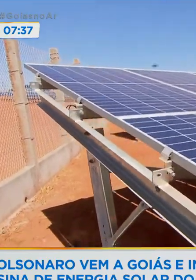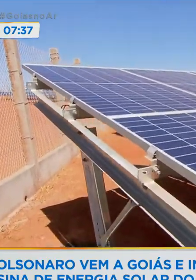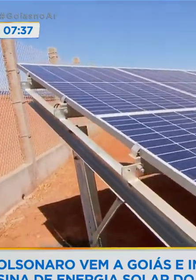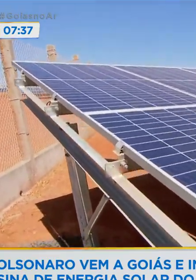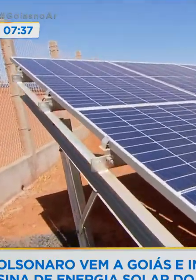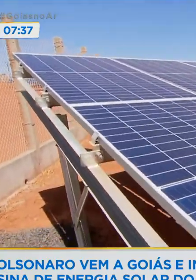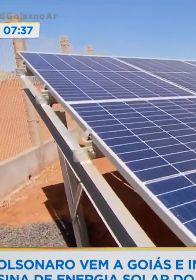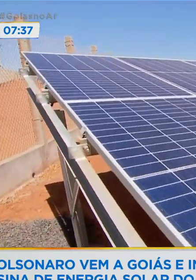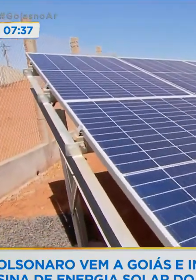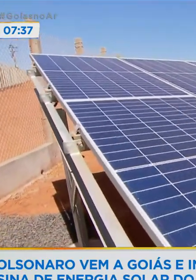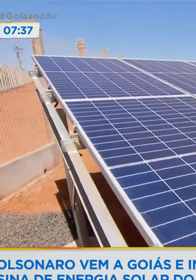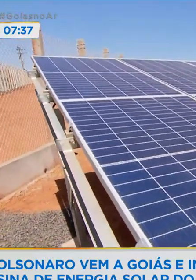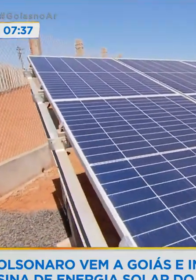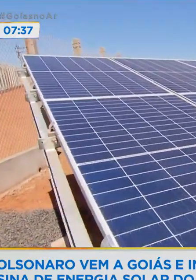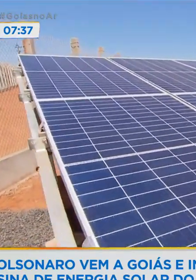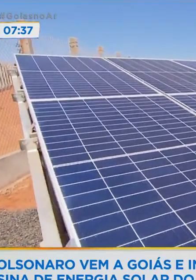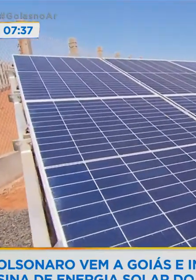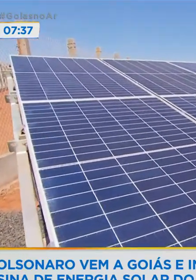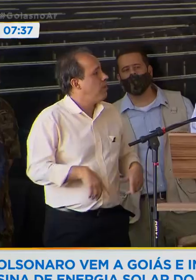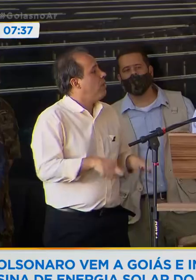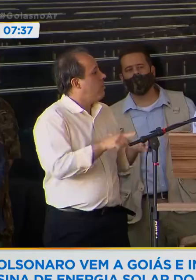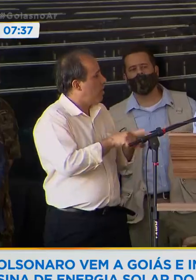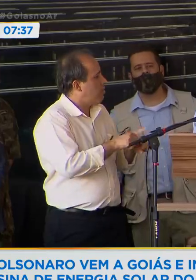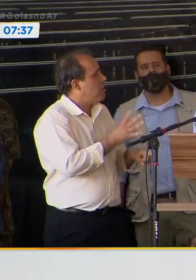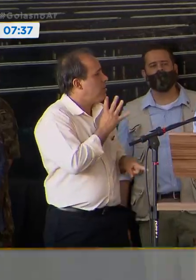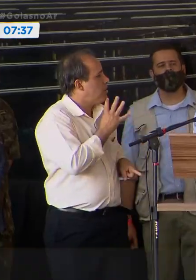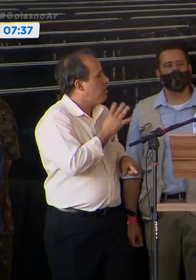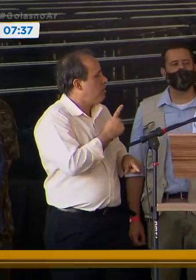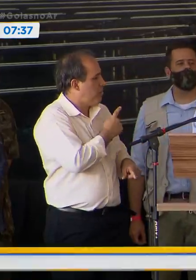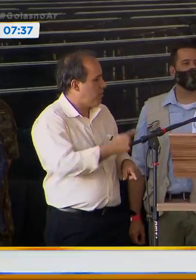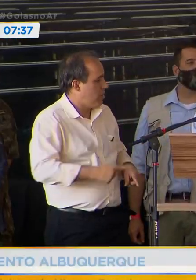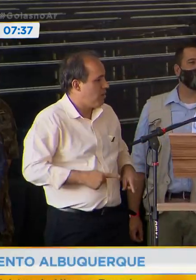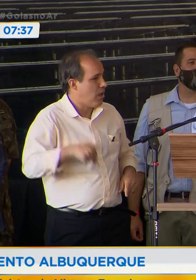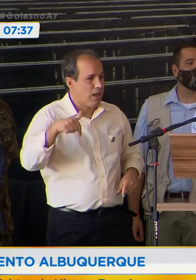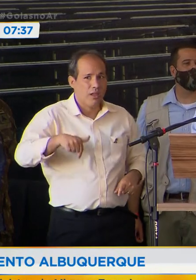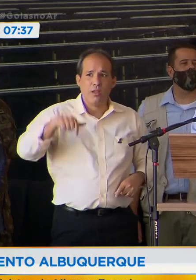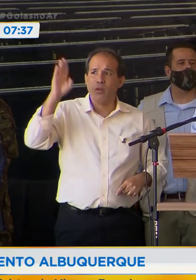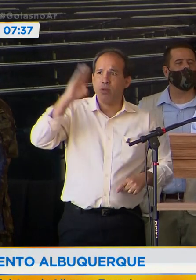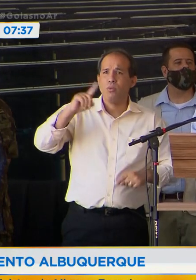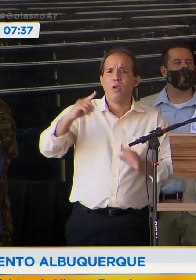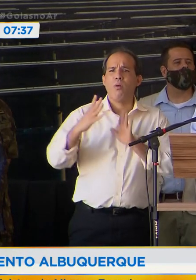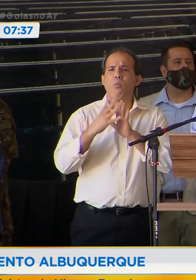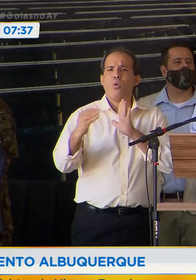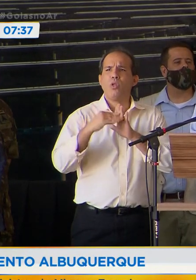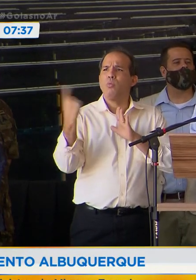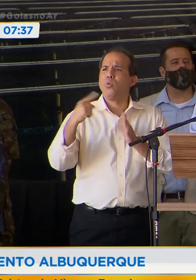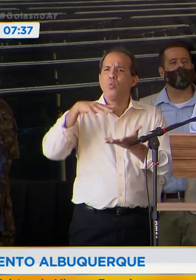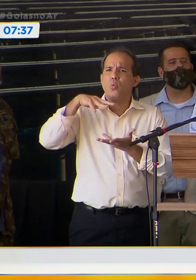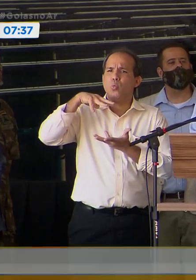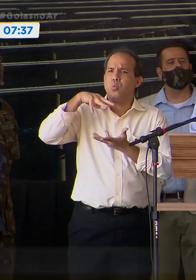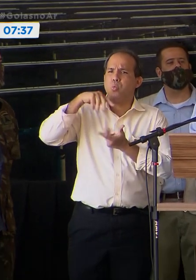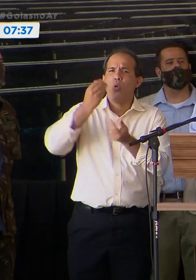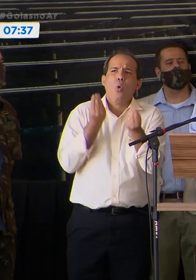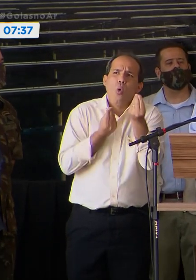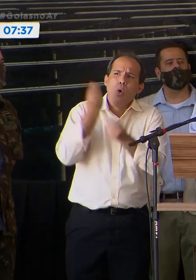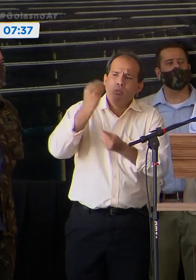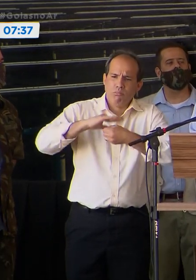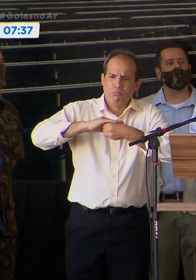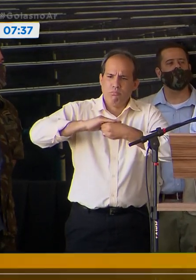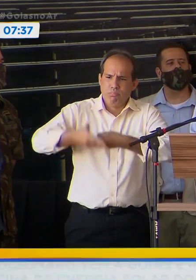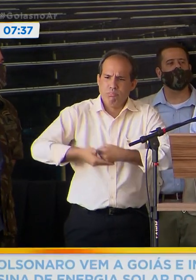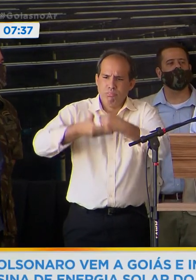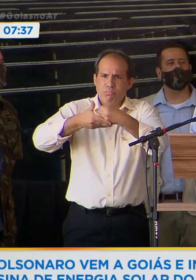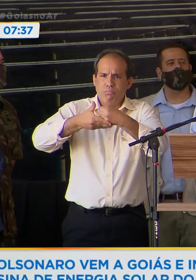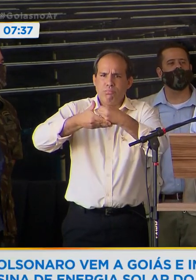fontes renováveis no parque energético brasileiro o brasil é o exemplo para o mundo em termos de sustentabilidade